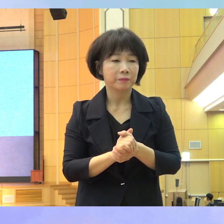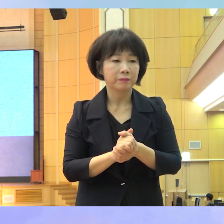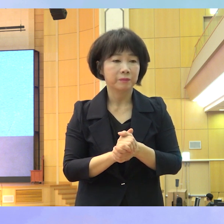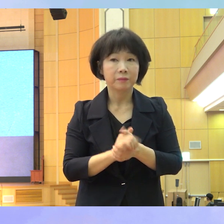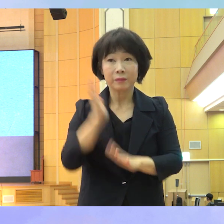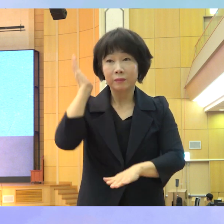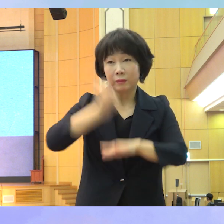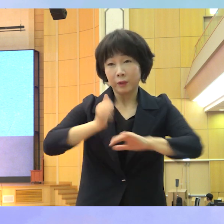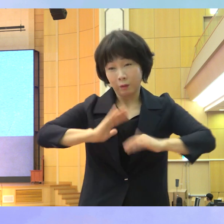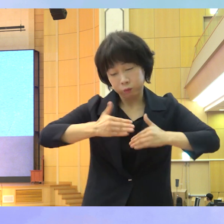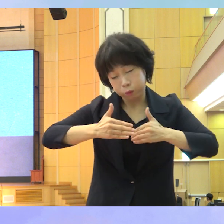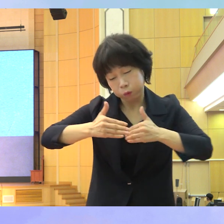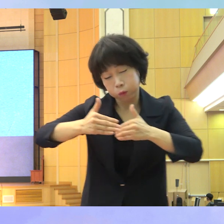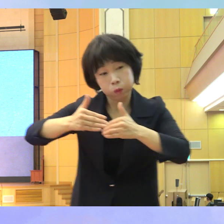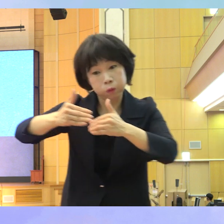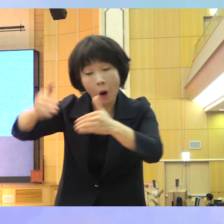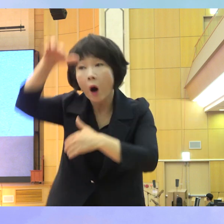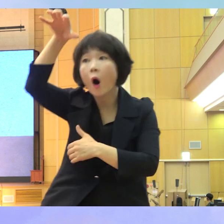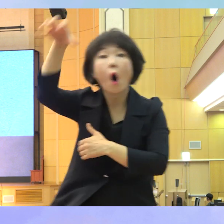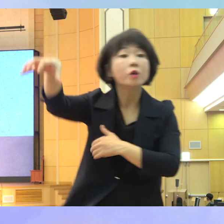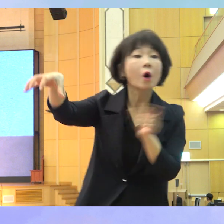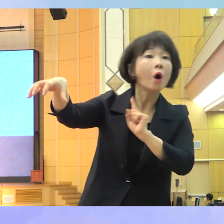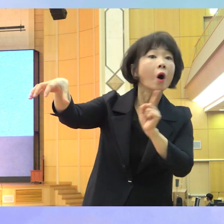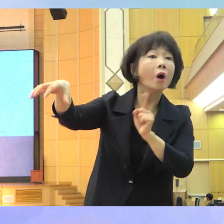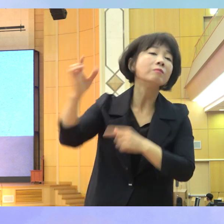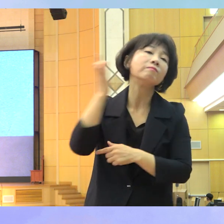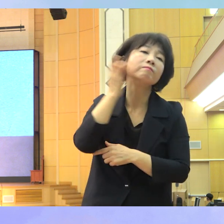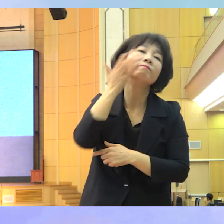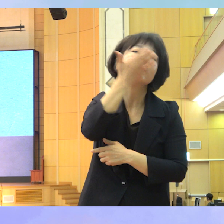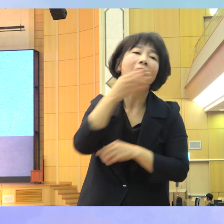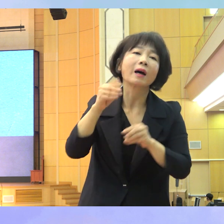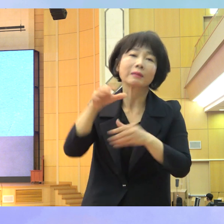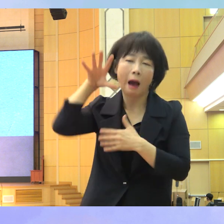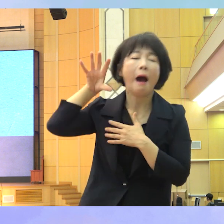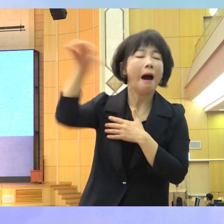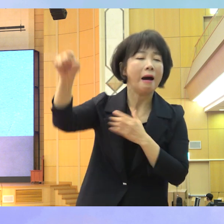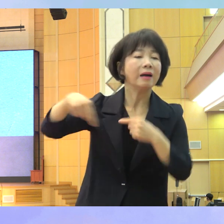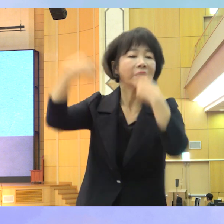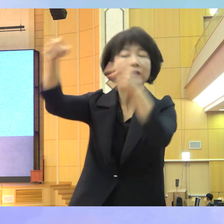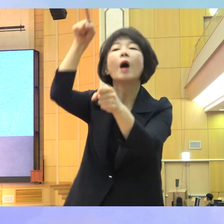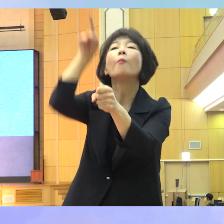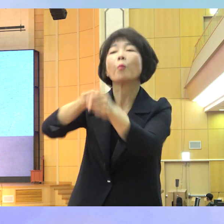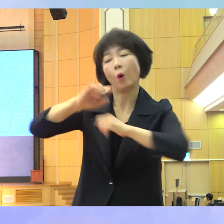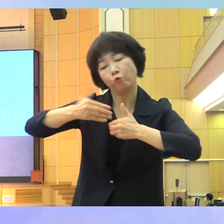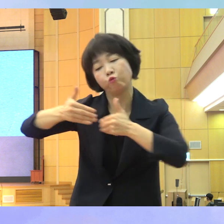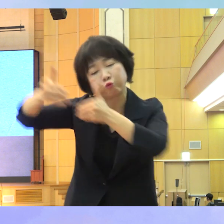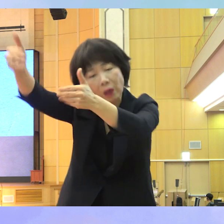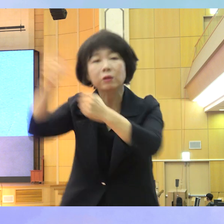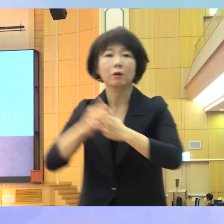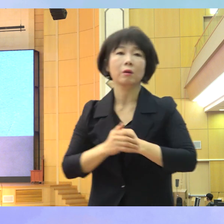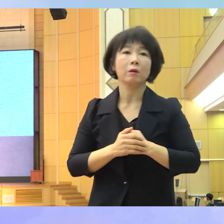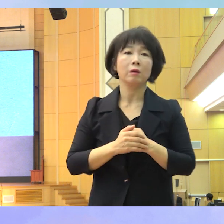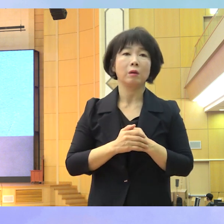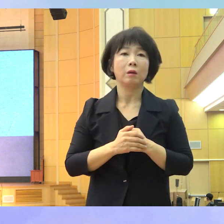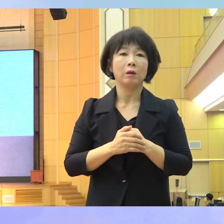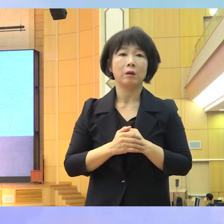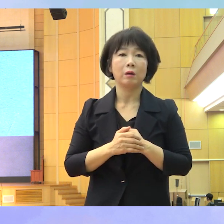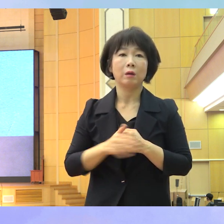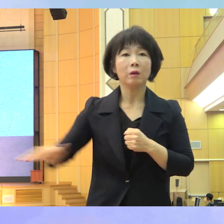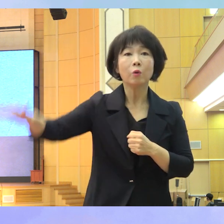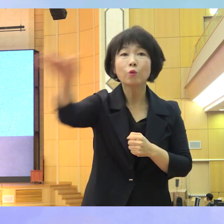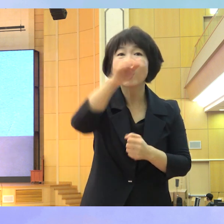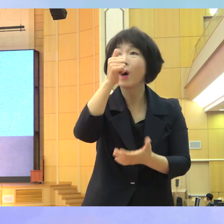가나안으로 들어가는 게, 그게 이스라엘 백성들의 목표이고 출애굽기의 과정들 아닙니까? 우리도 마찬가지예요.